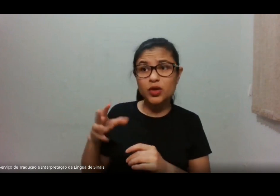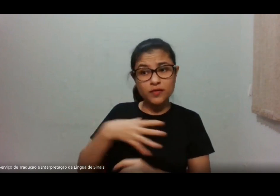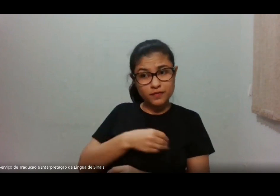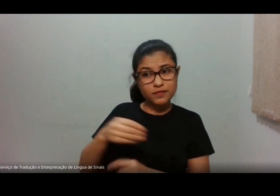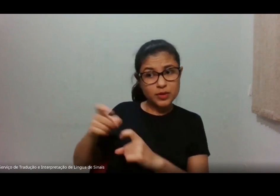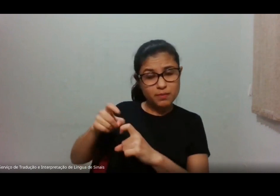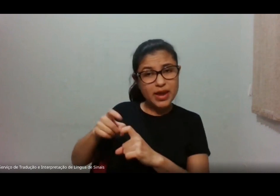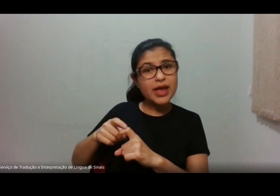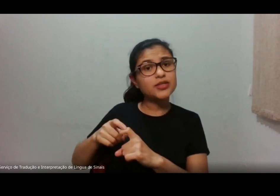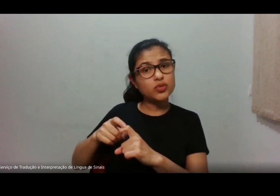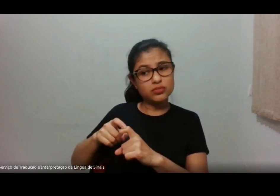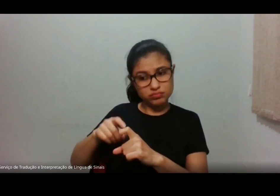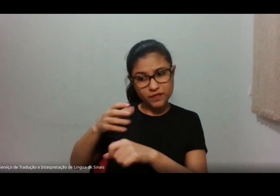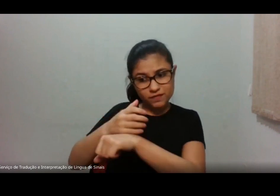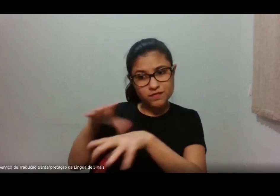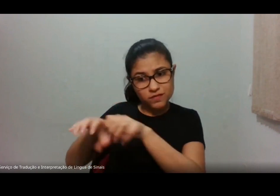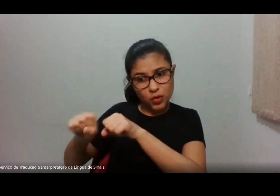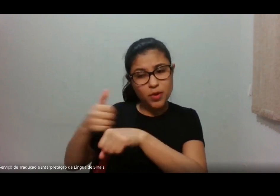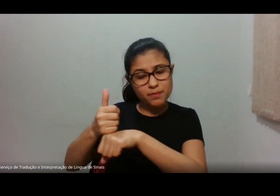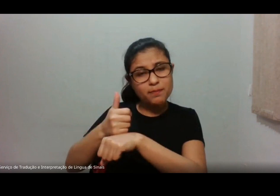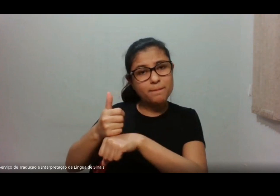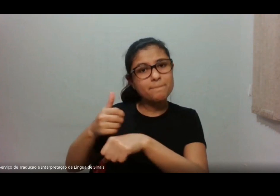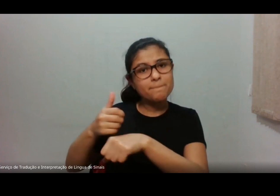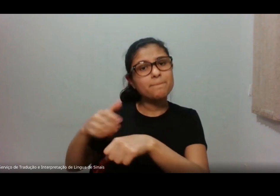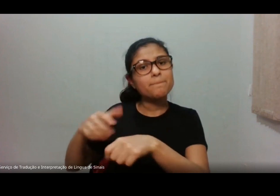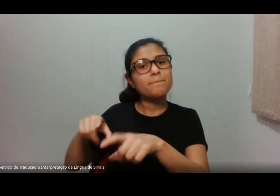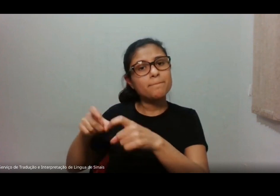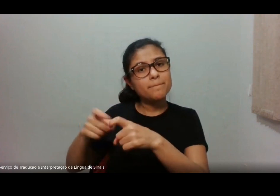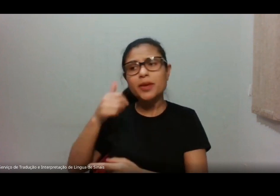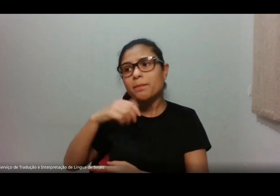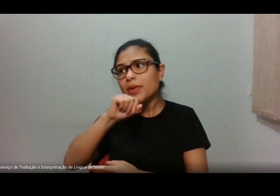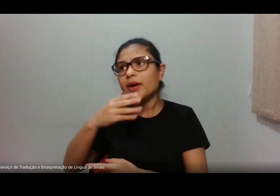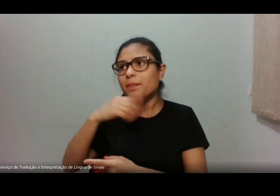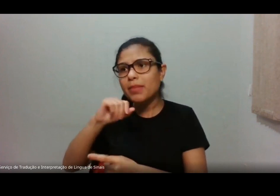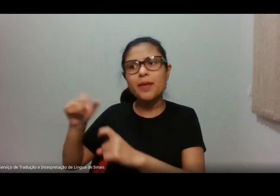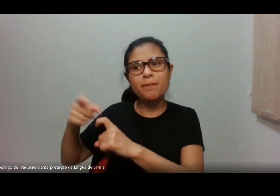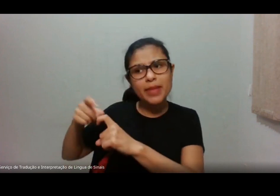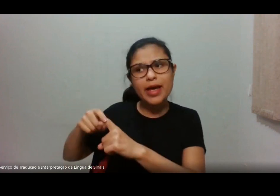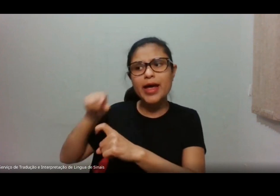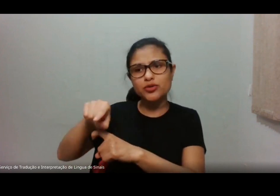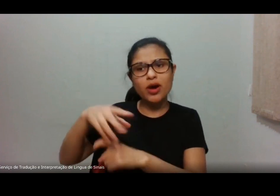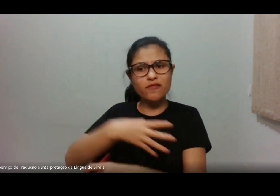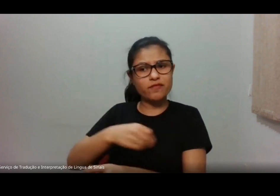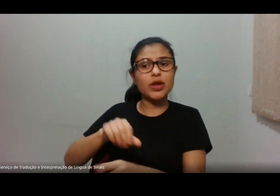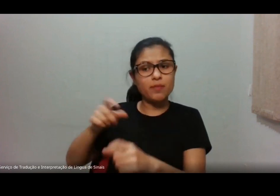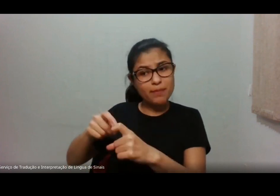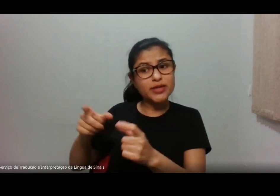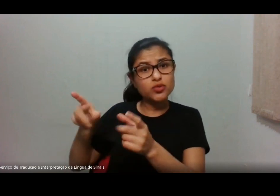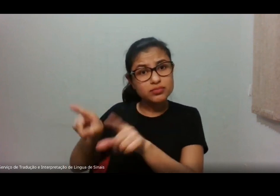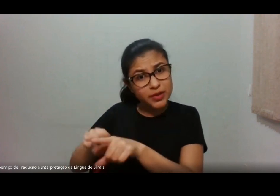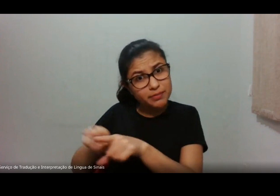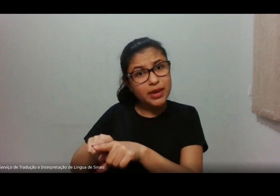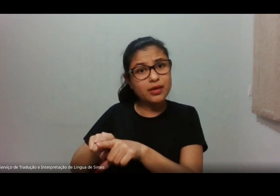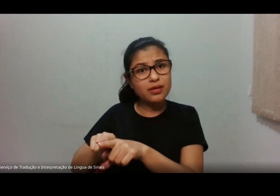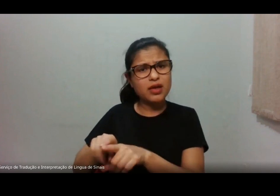aí que se torna médico porque o pai e a mãe são médicos e já tem um gabinete pronto e tal. E será que essa criatura queria mesmo